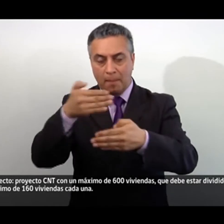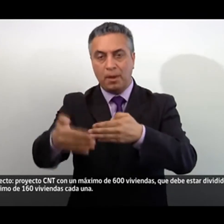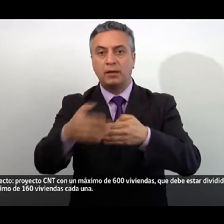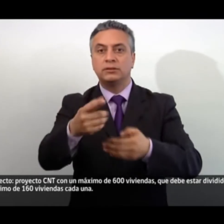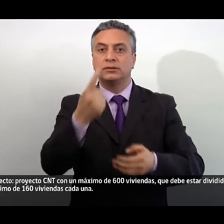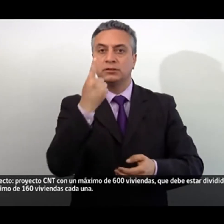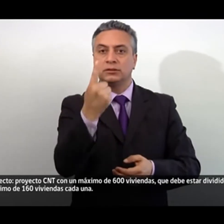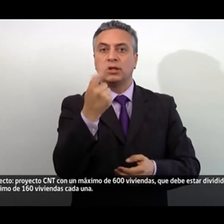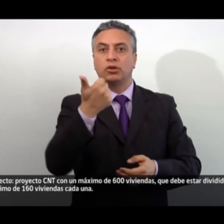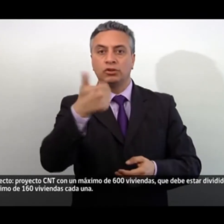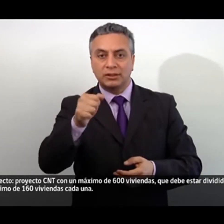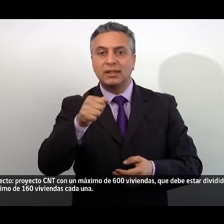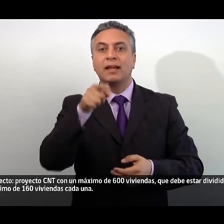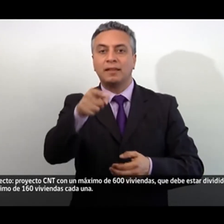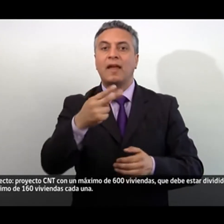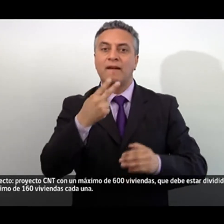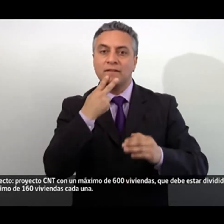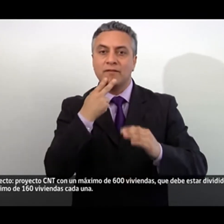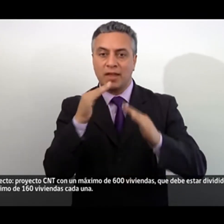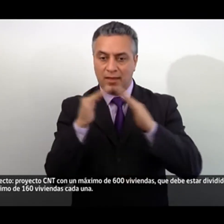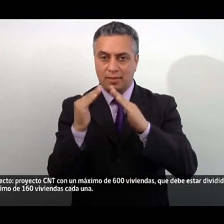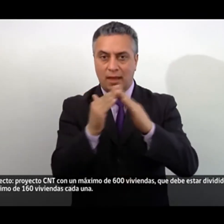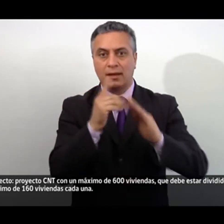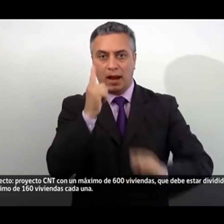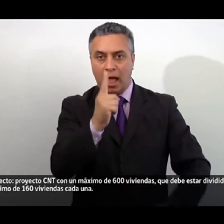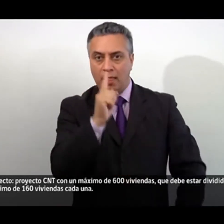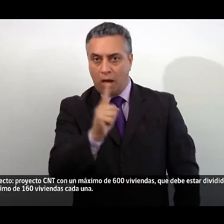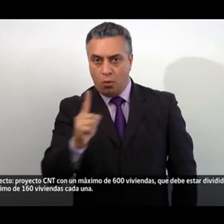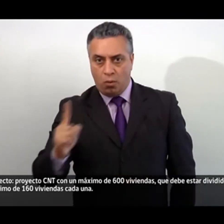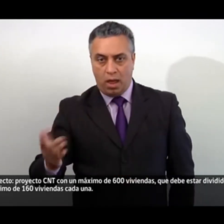un máximo de 160 viviendas cada una.